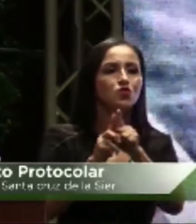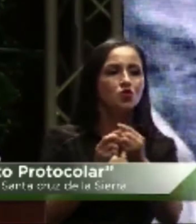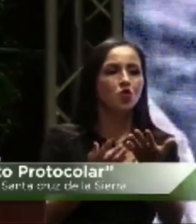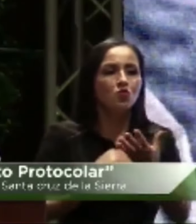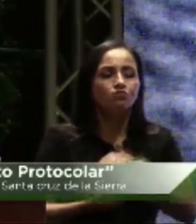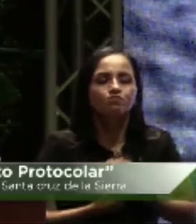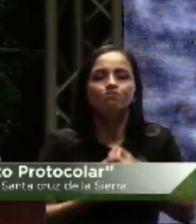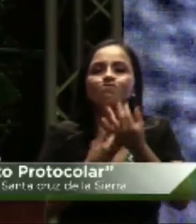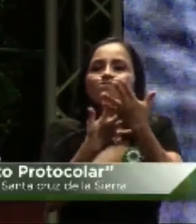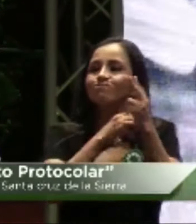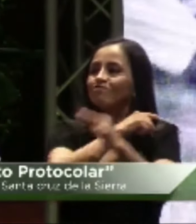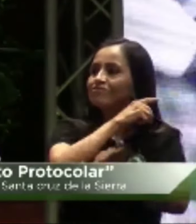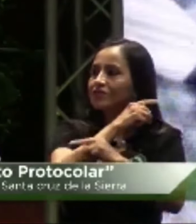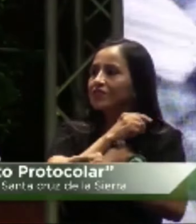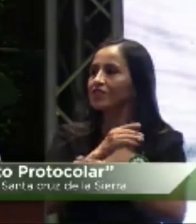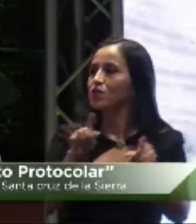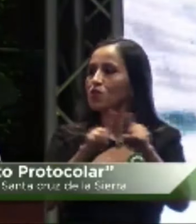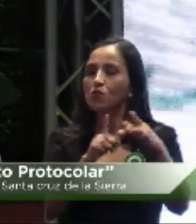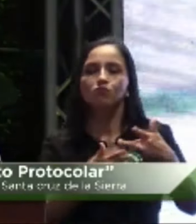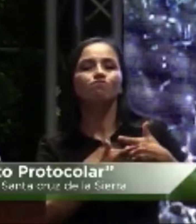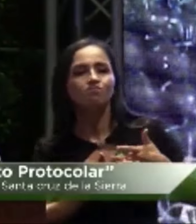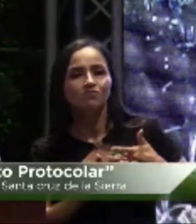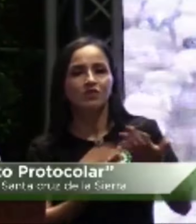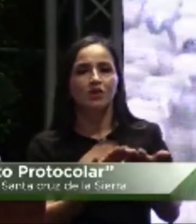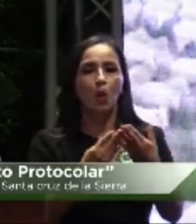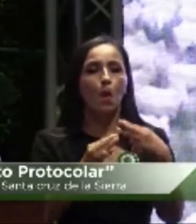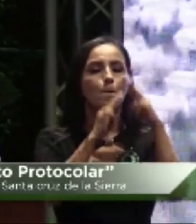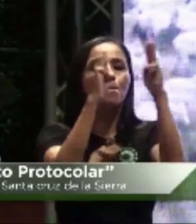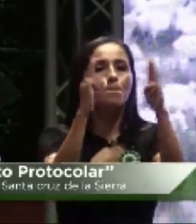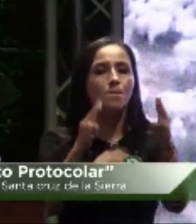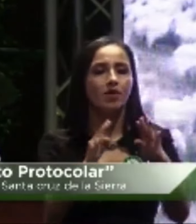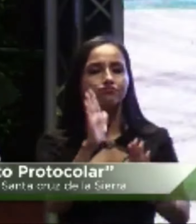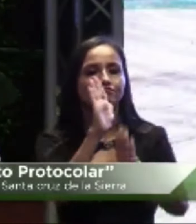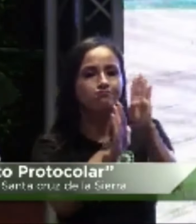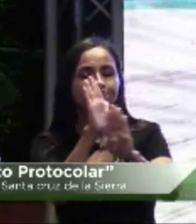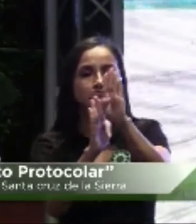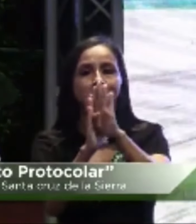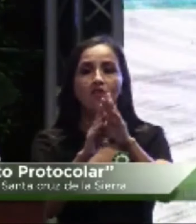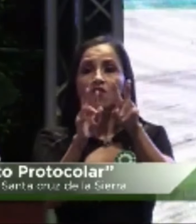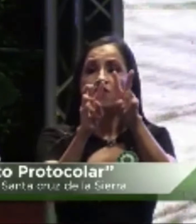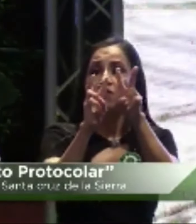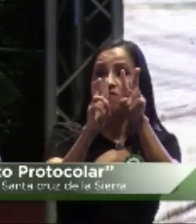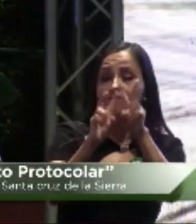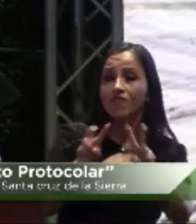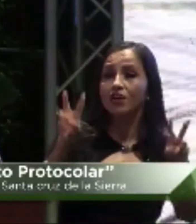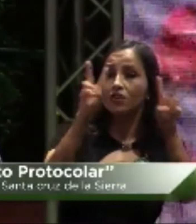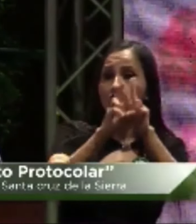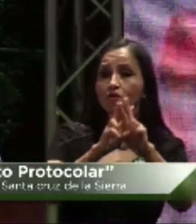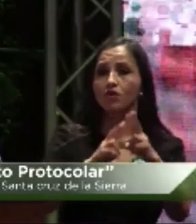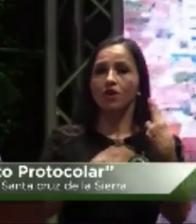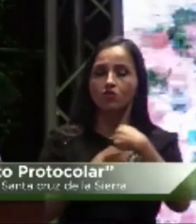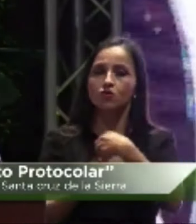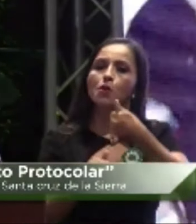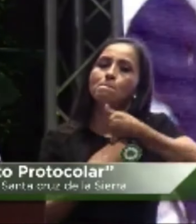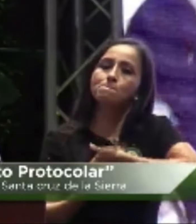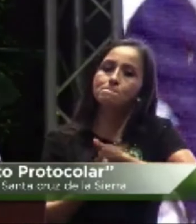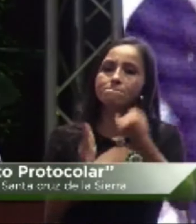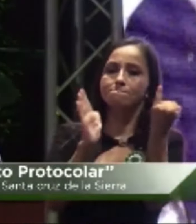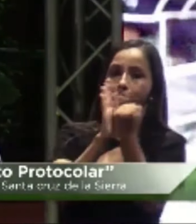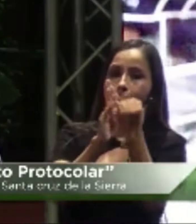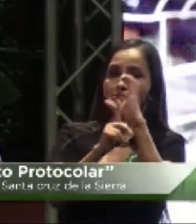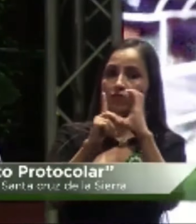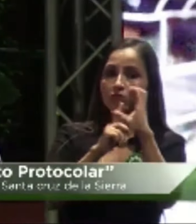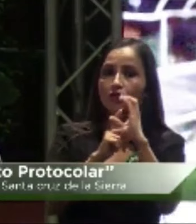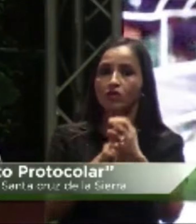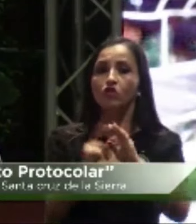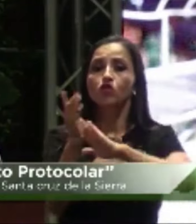nacional, con nuestro espíritu, nuestro modelo de desarrollo y con los valores que nos han caracterizado. La unión, el civismo y